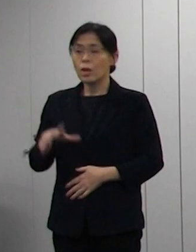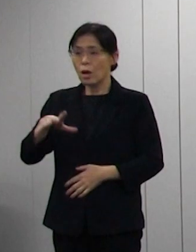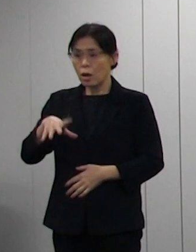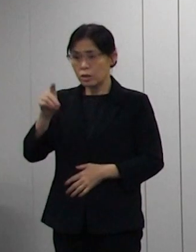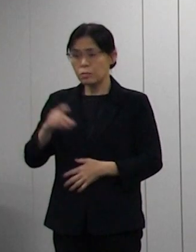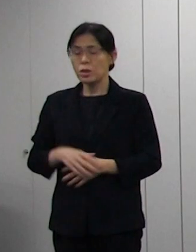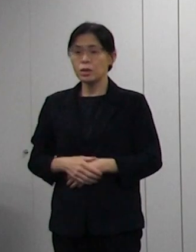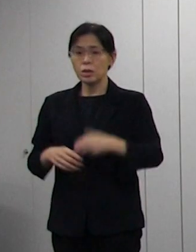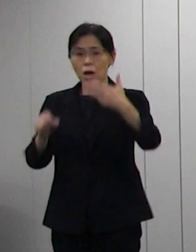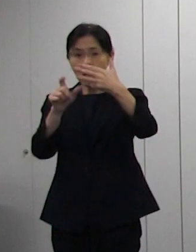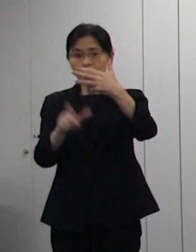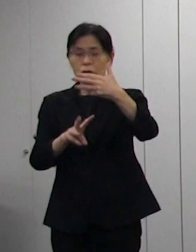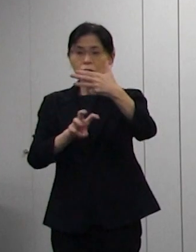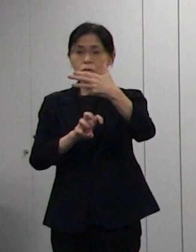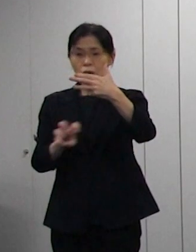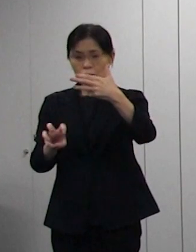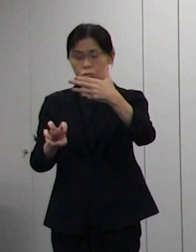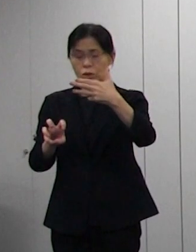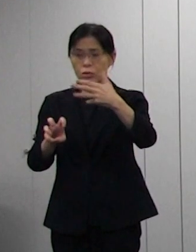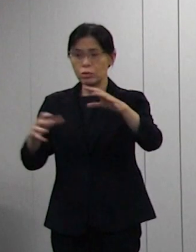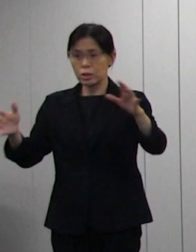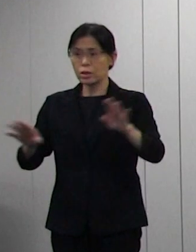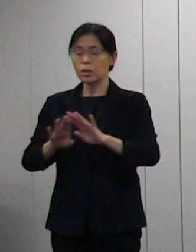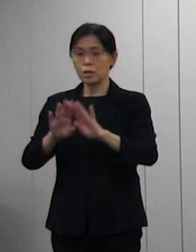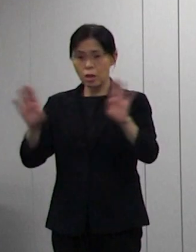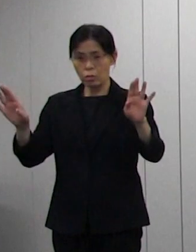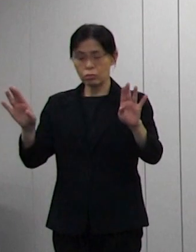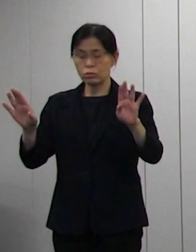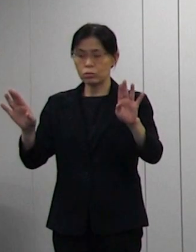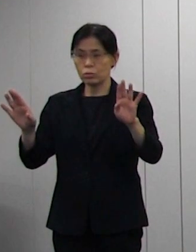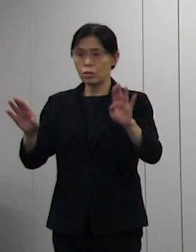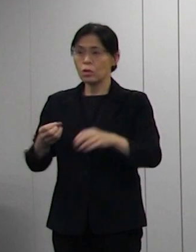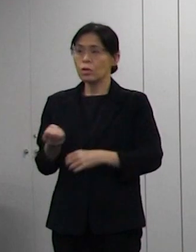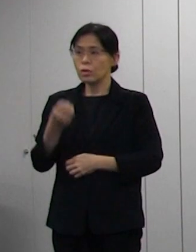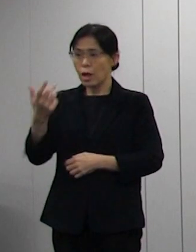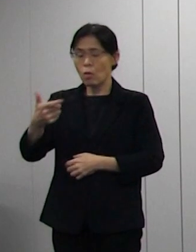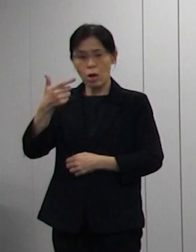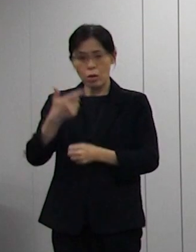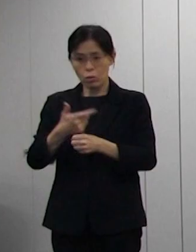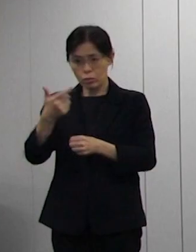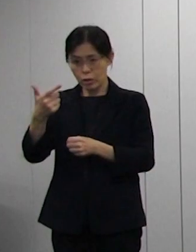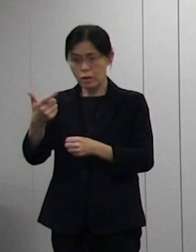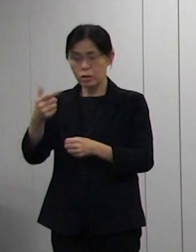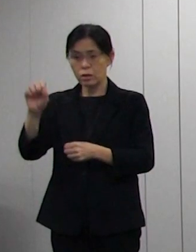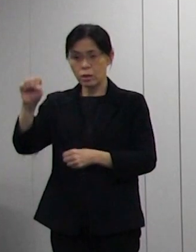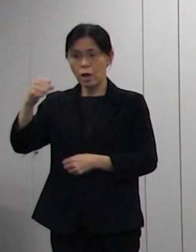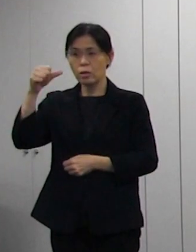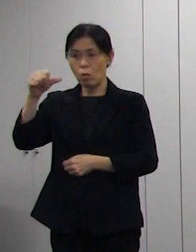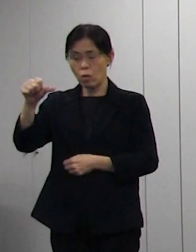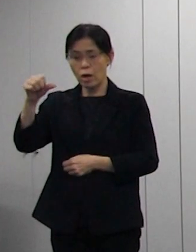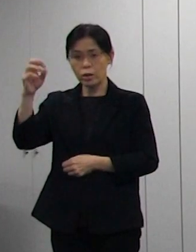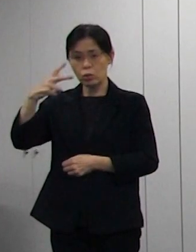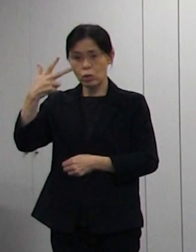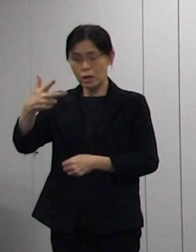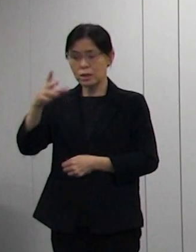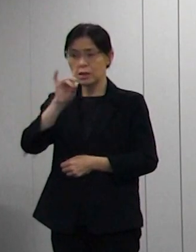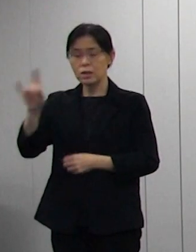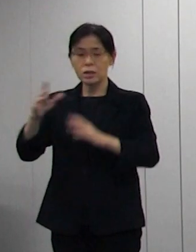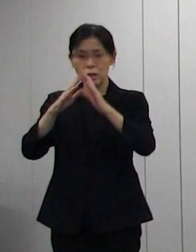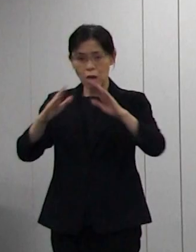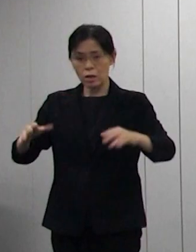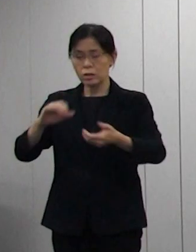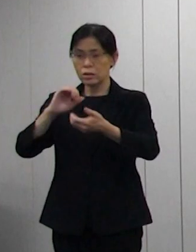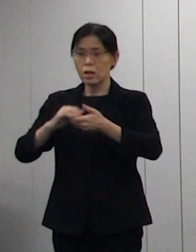に8月30日に召集いたします、令和6年第5回日向市議会定例会